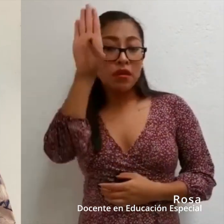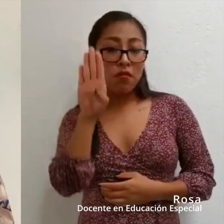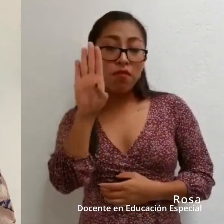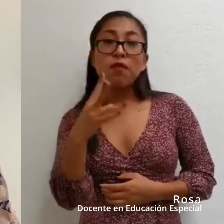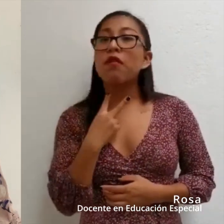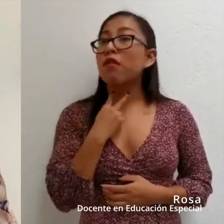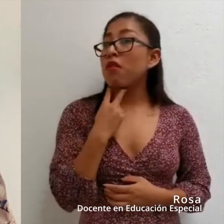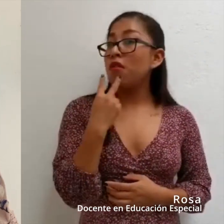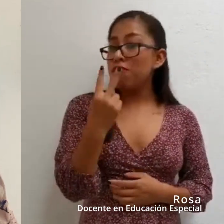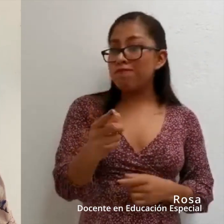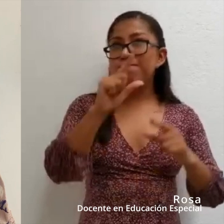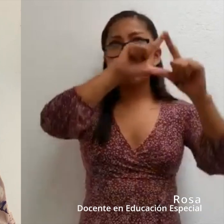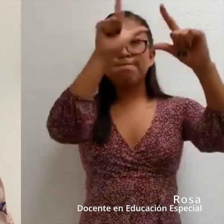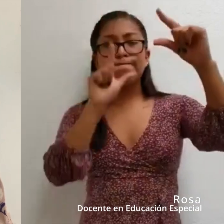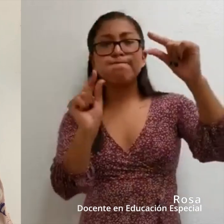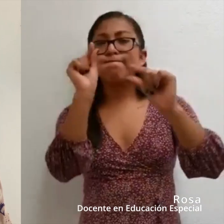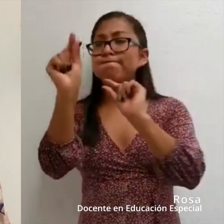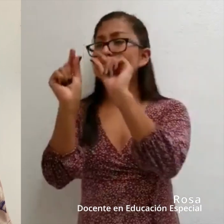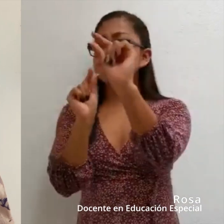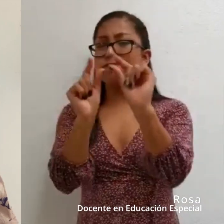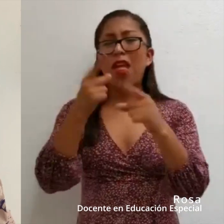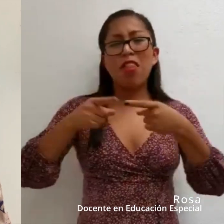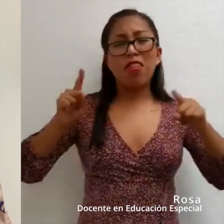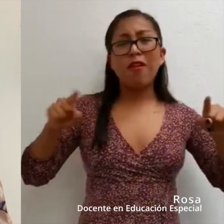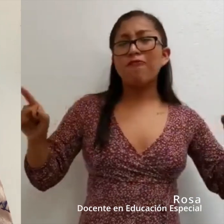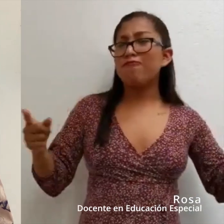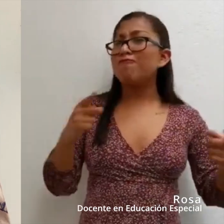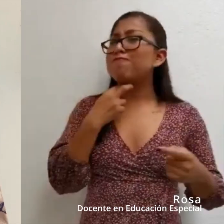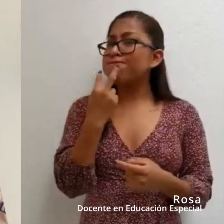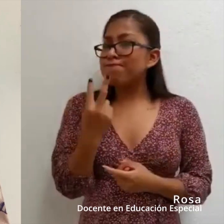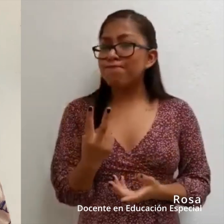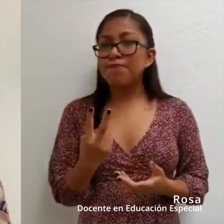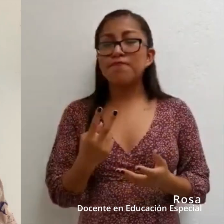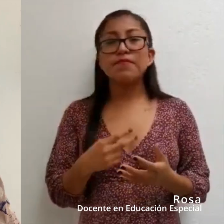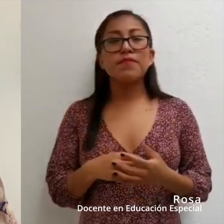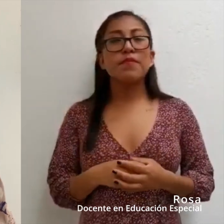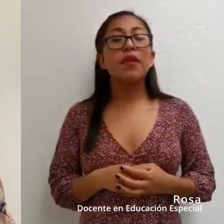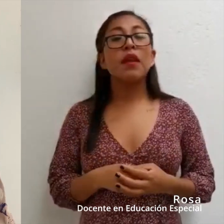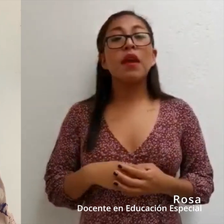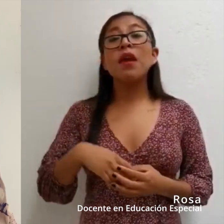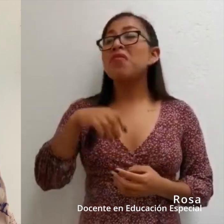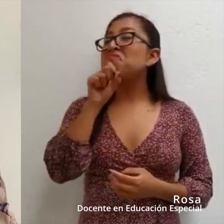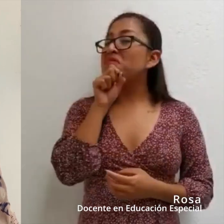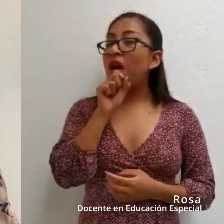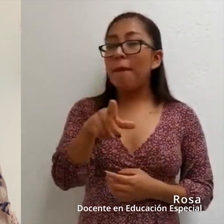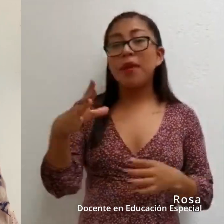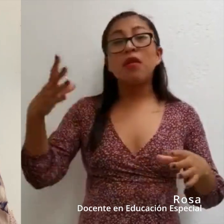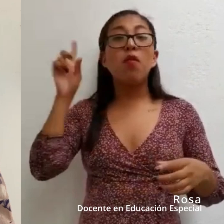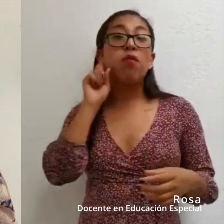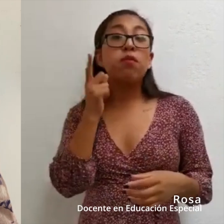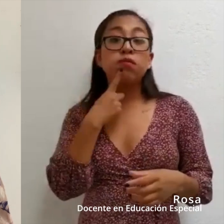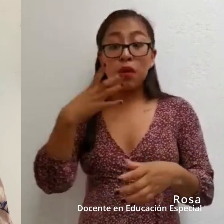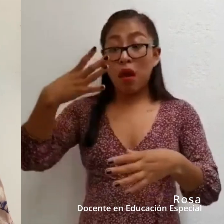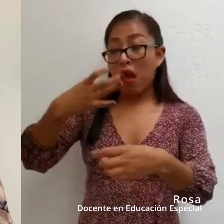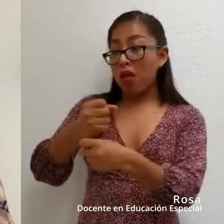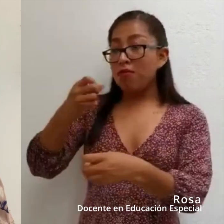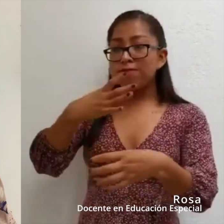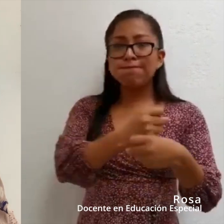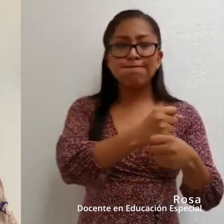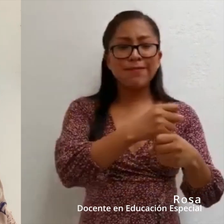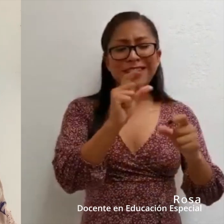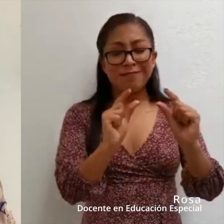De la misma manera en la que podremos encontrar modismos o acentos en diferentes estados del país, los sordos